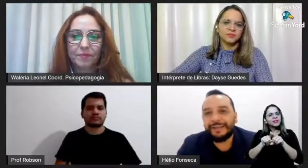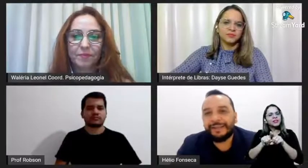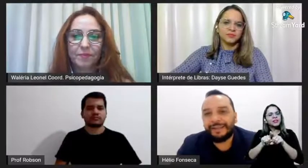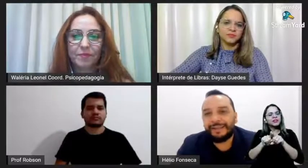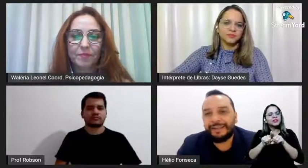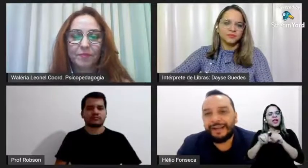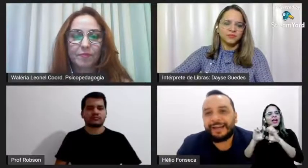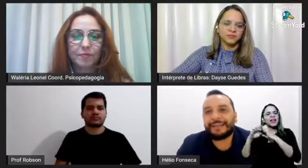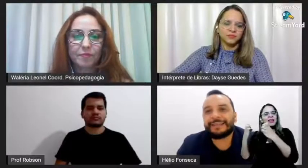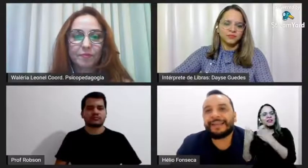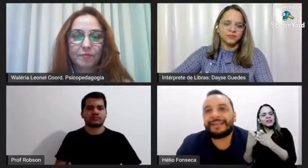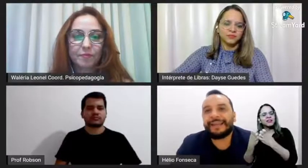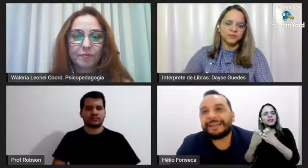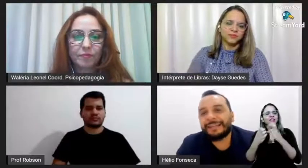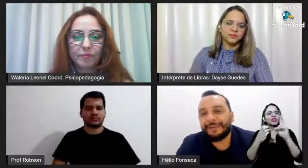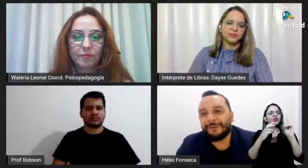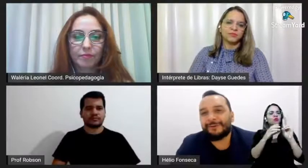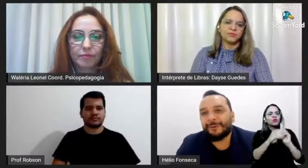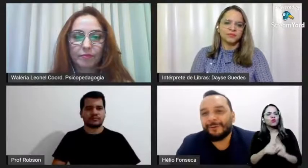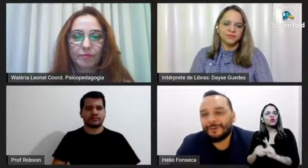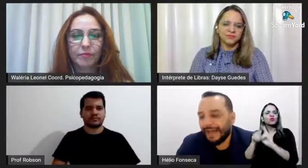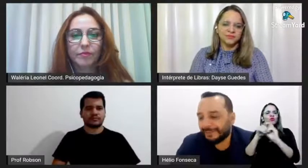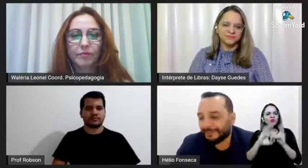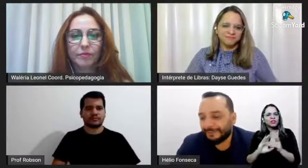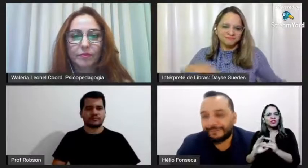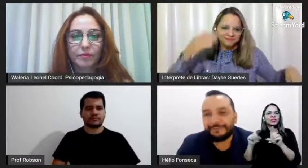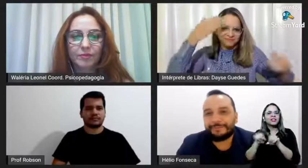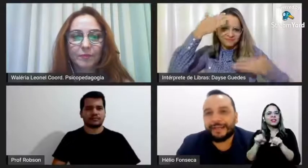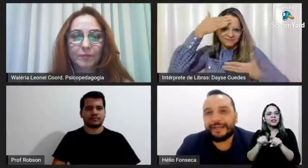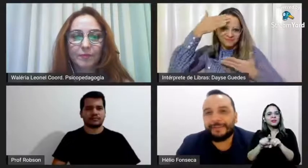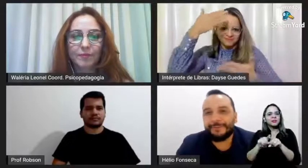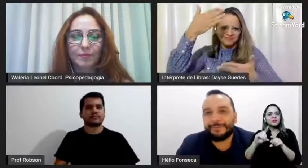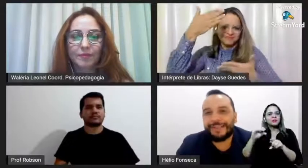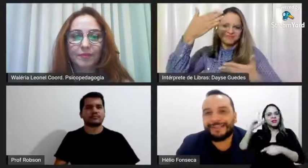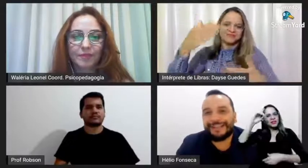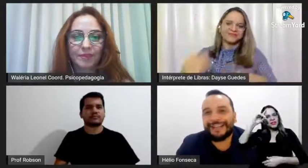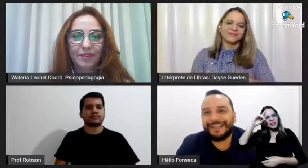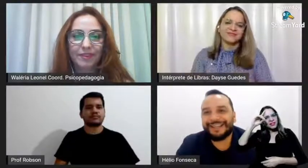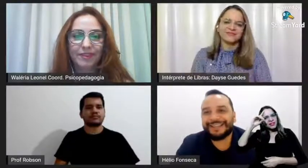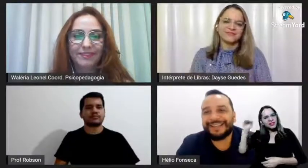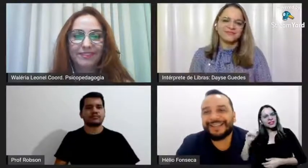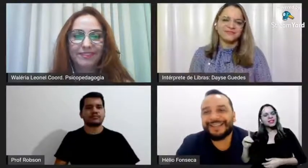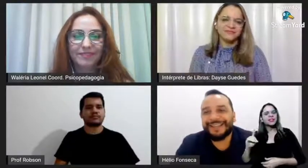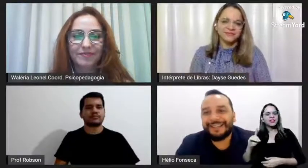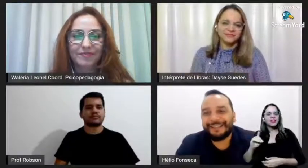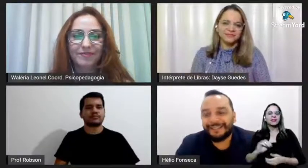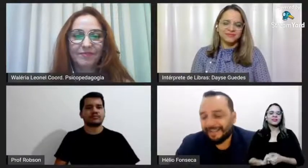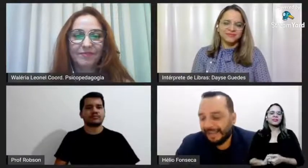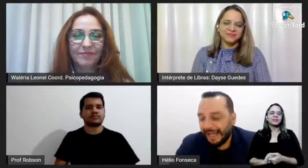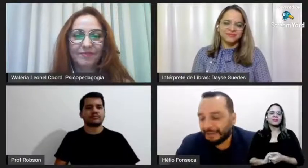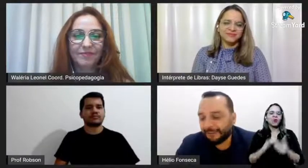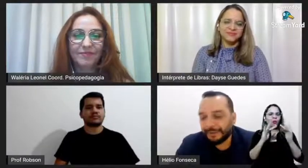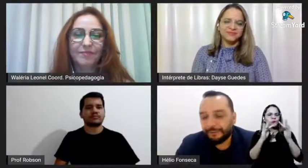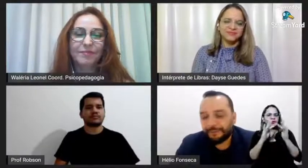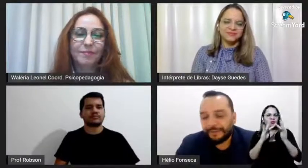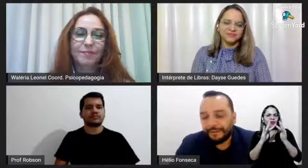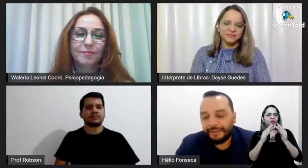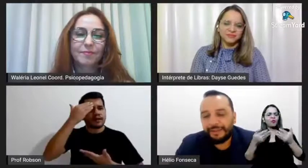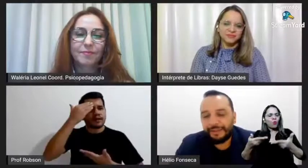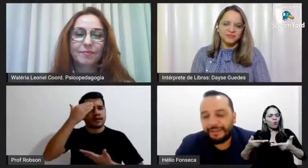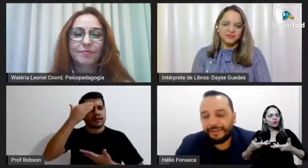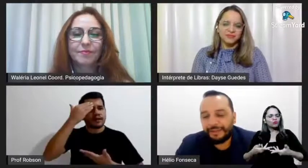convite. E agradecer a Daisy, que foi o meu contato, para que eu pudesse estar aqui nessa